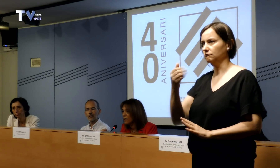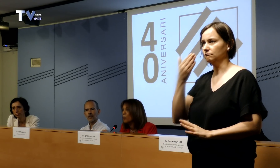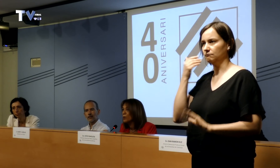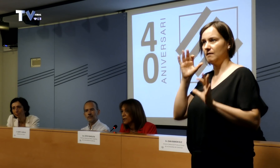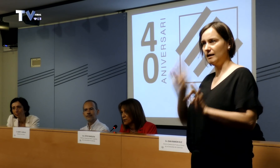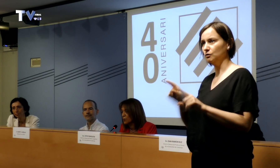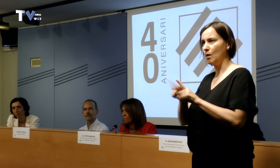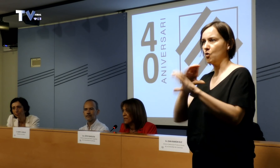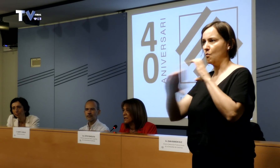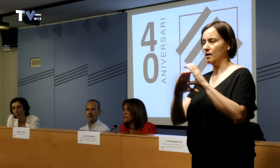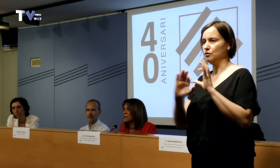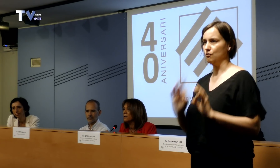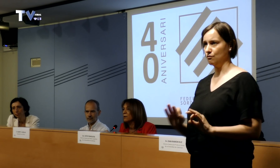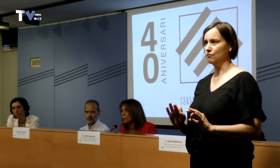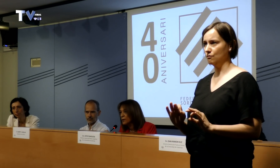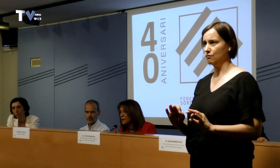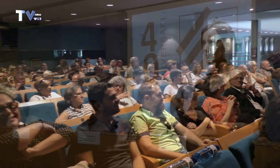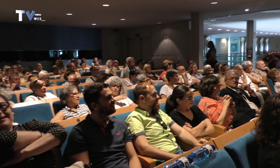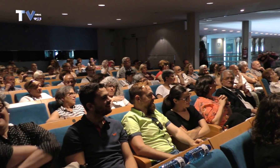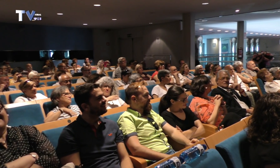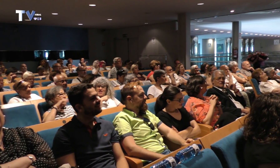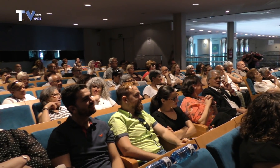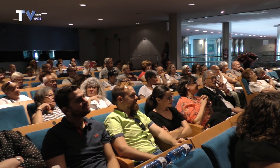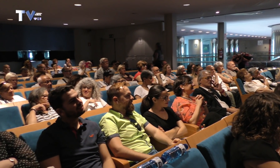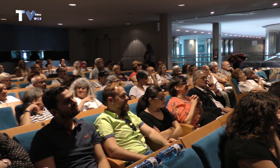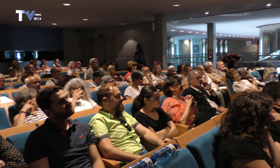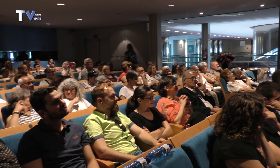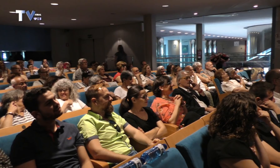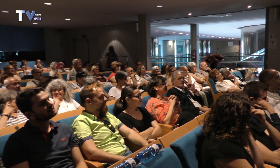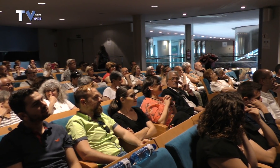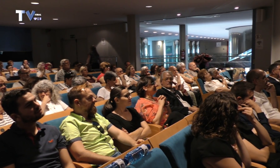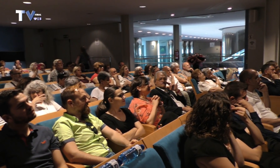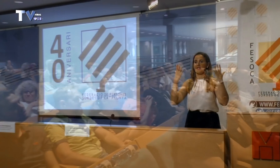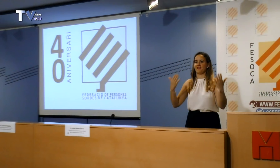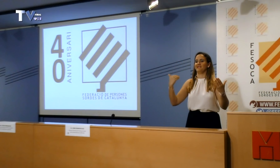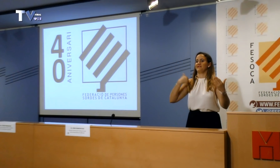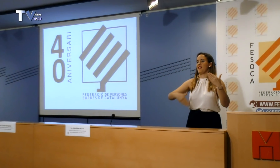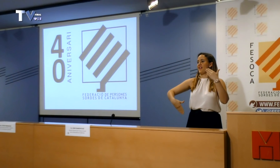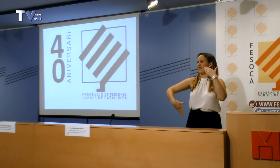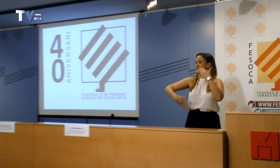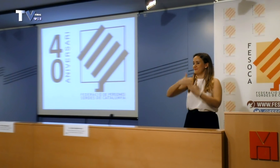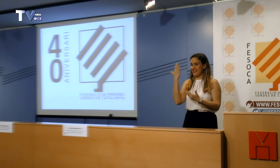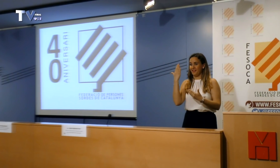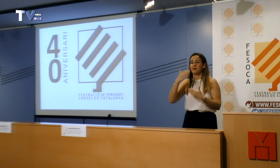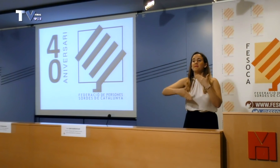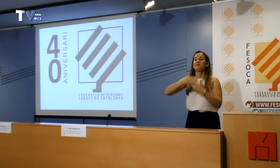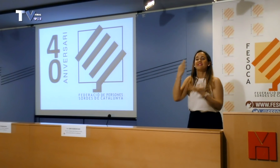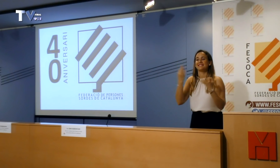la comunicació entre la comunitat. Jo volia... Molt bé, ja